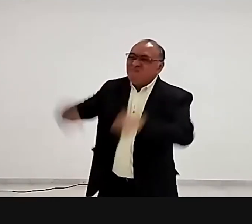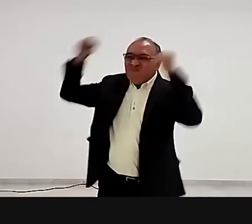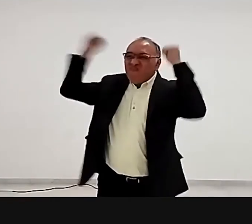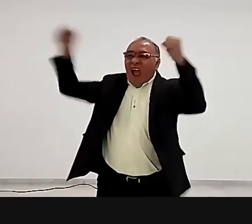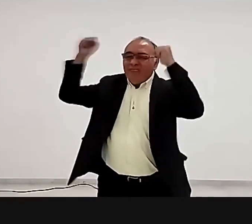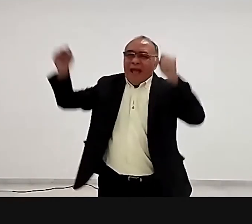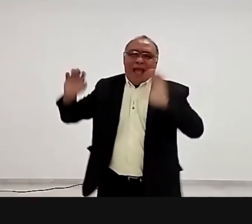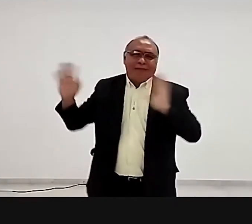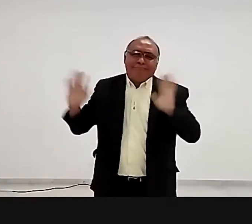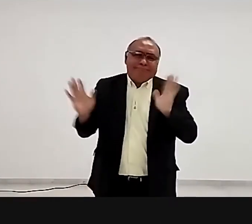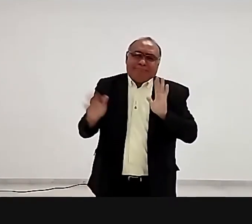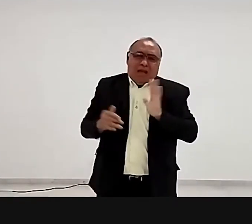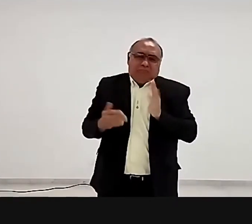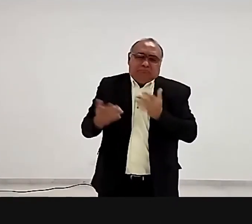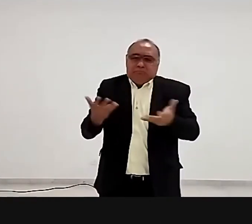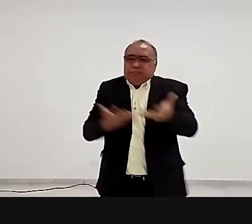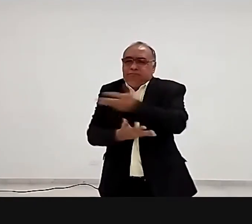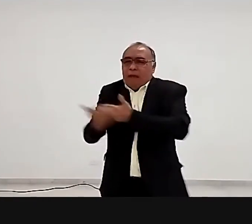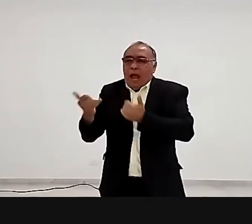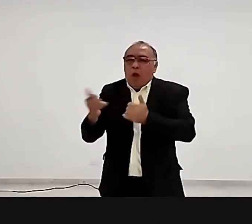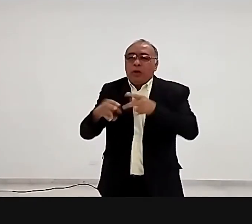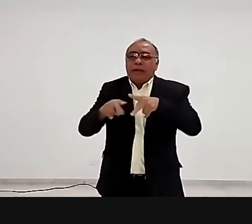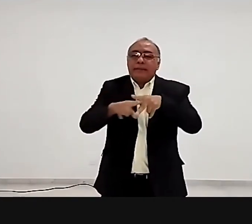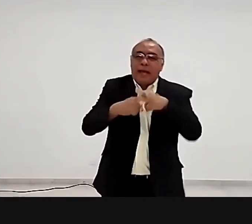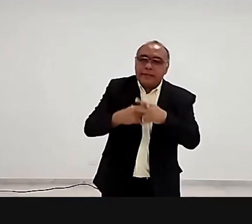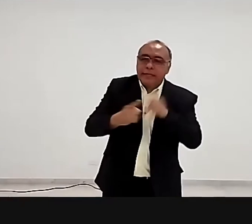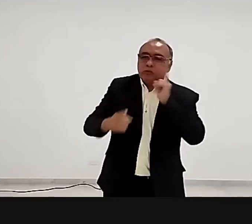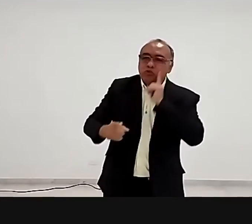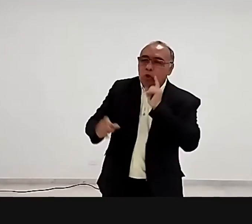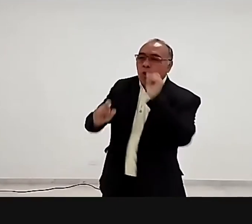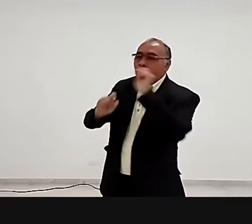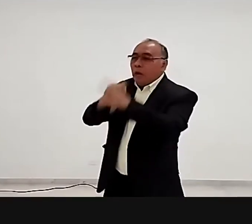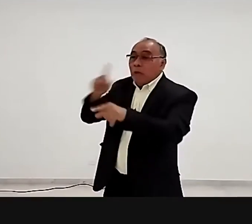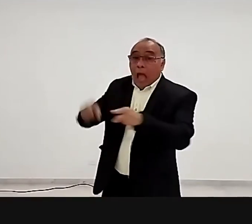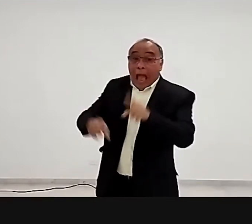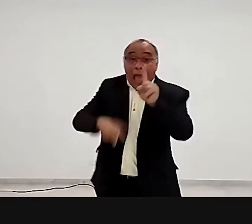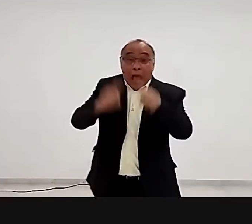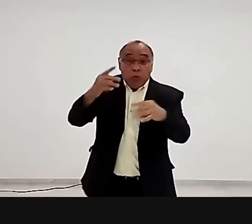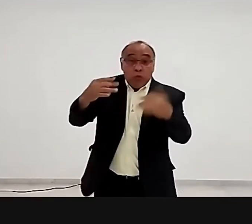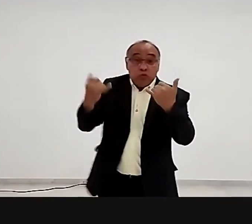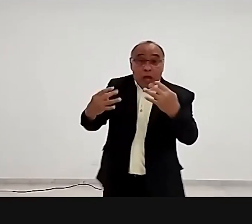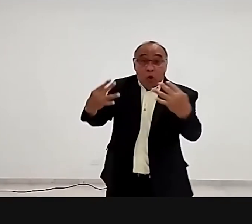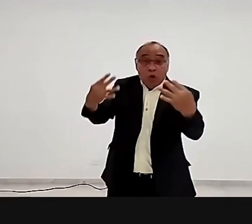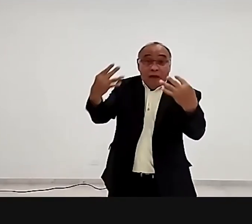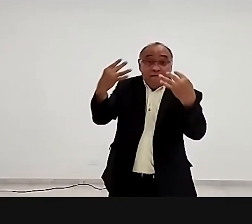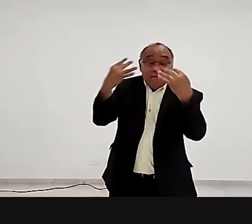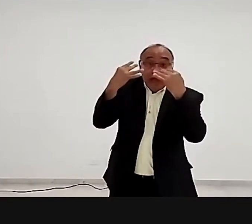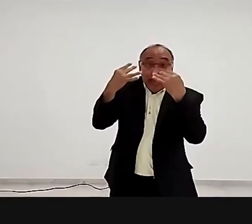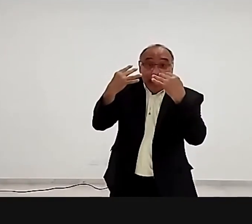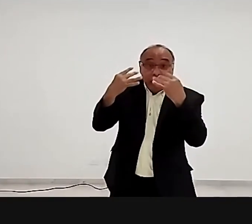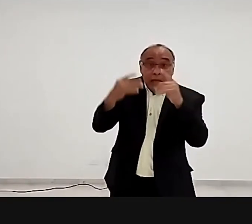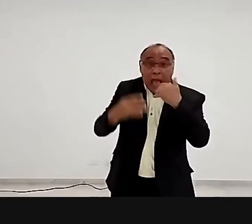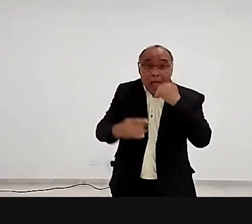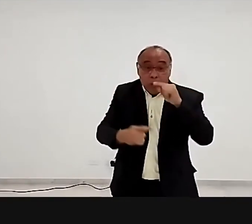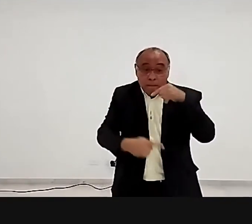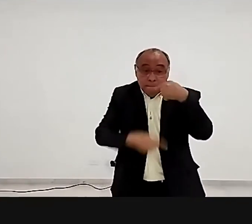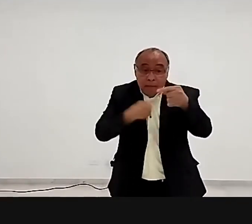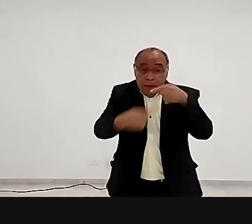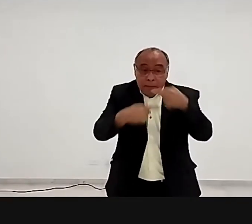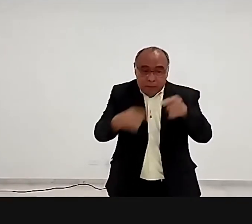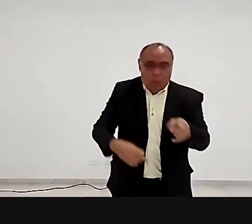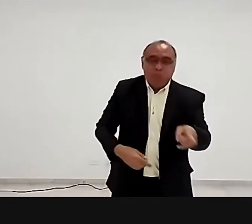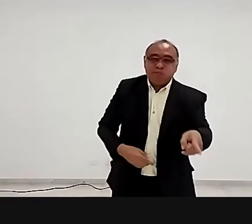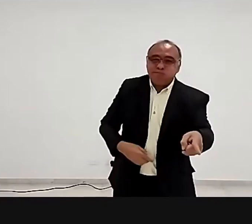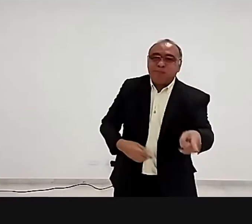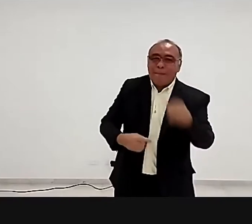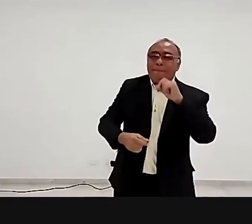20 de las personas que están dejándonos sus inquietudes aquí en el facebook largo que ustedes están acá que se van a dejar las